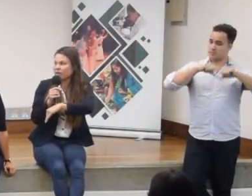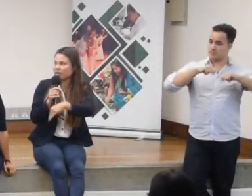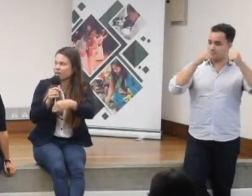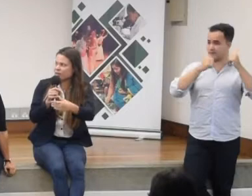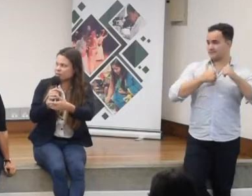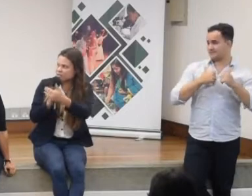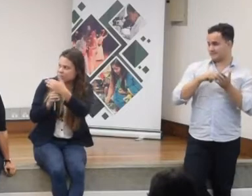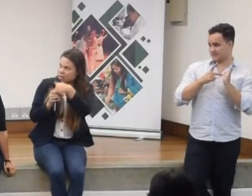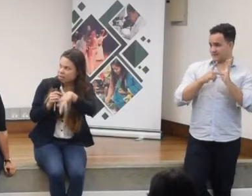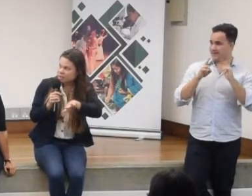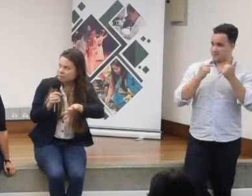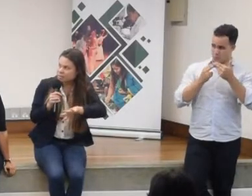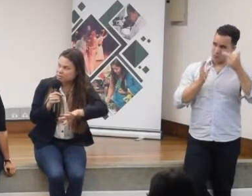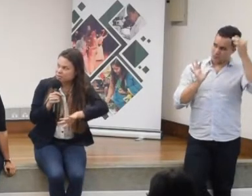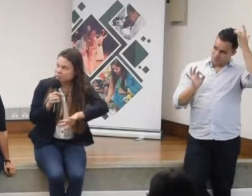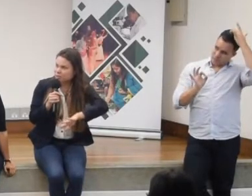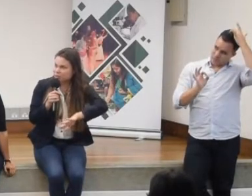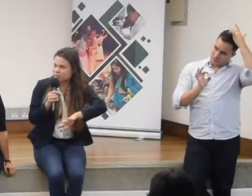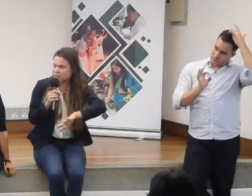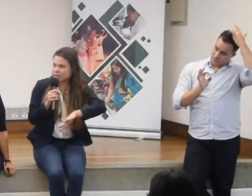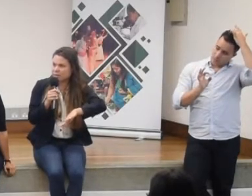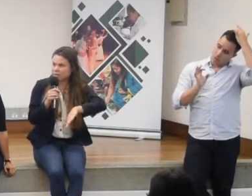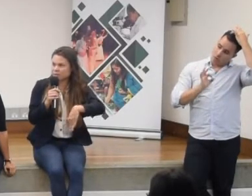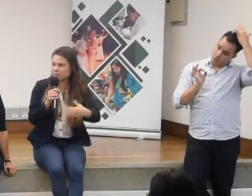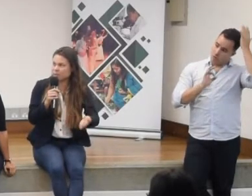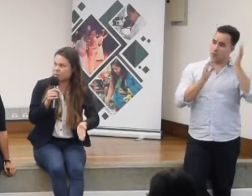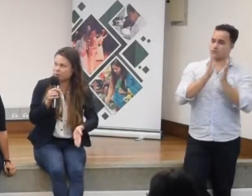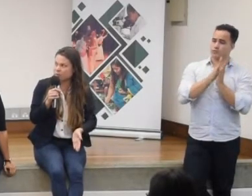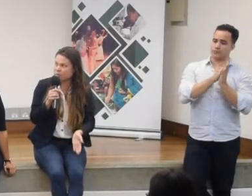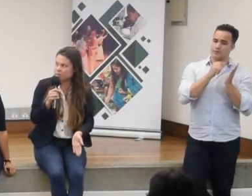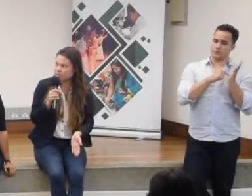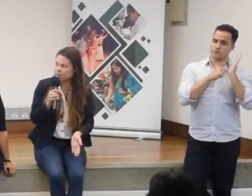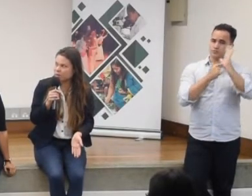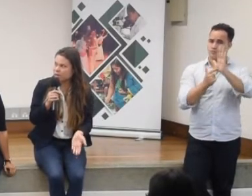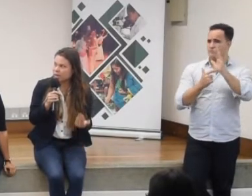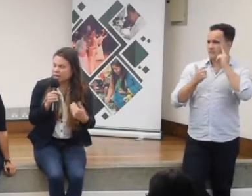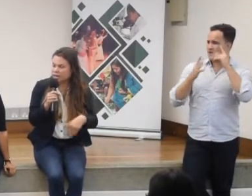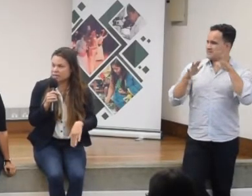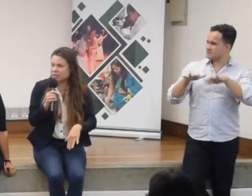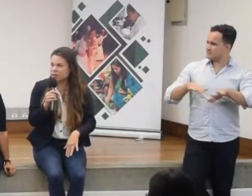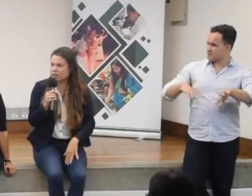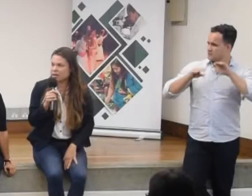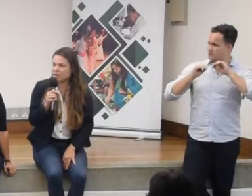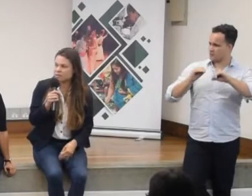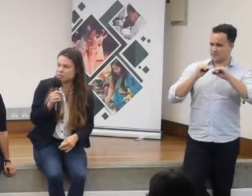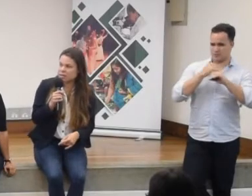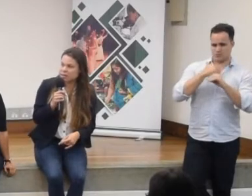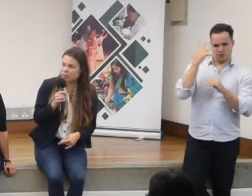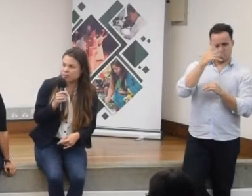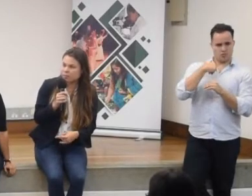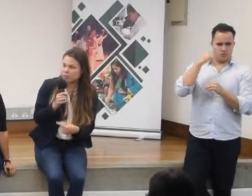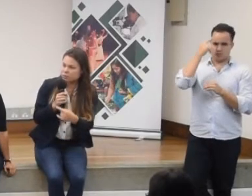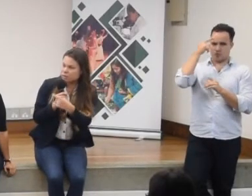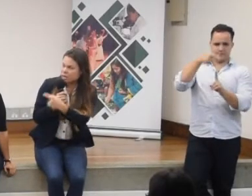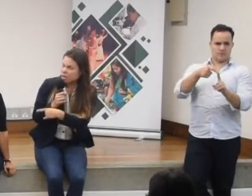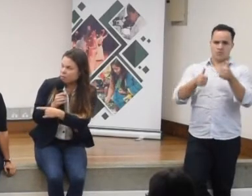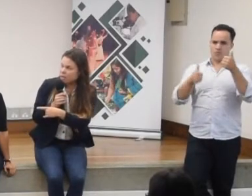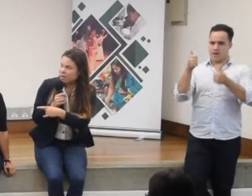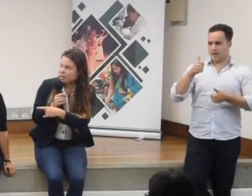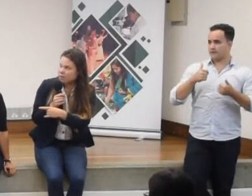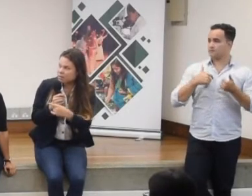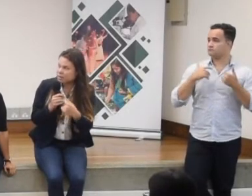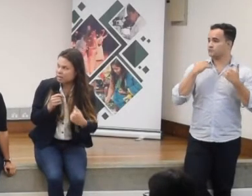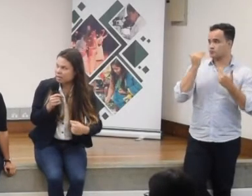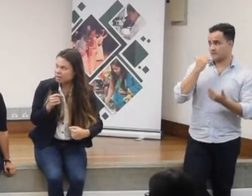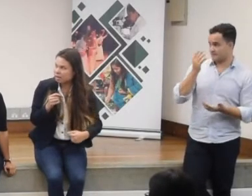reunión. Y la otra es que con la presentación de los documentos pensé que era más un espacio de formación. En esa lógica, yo sé que por lo menos